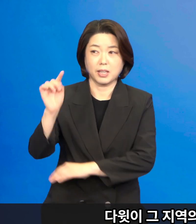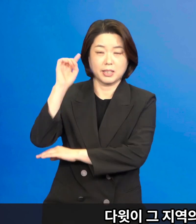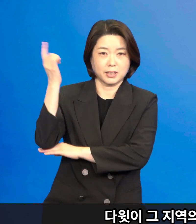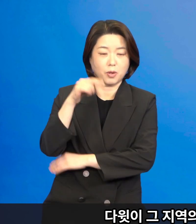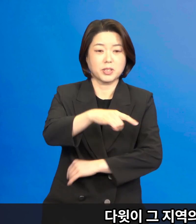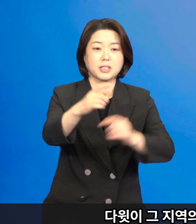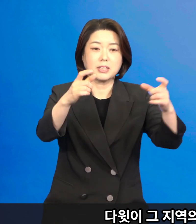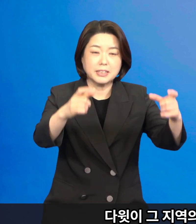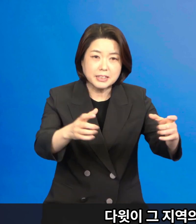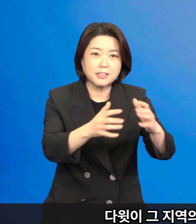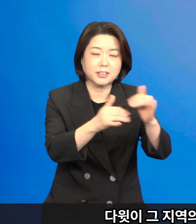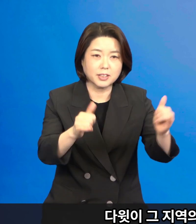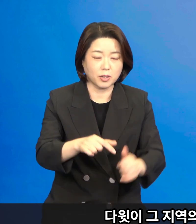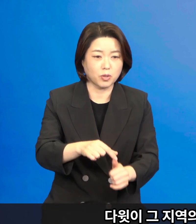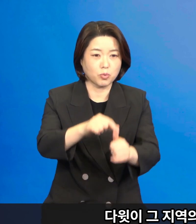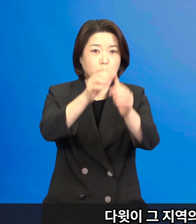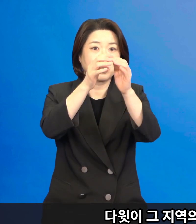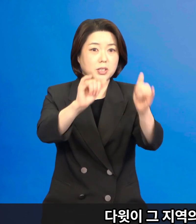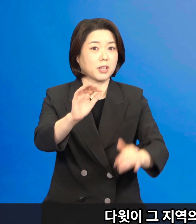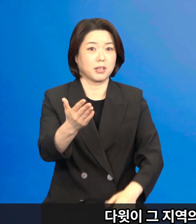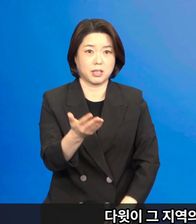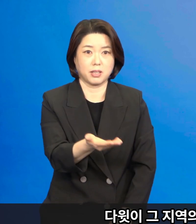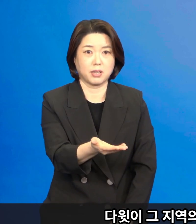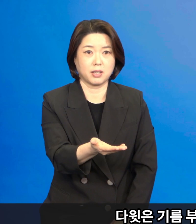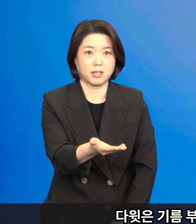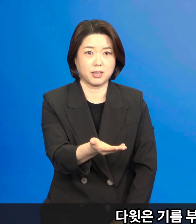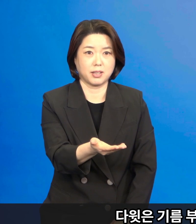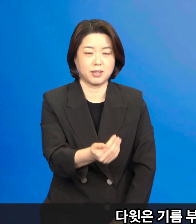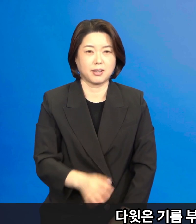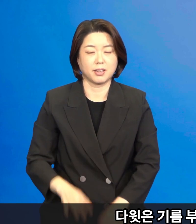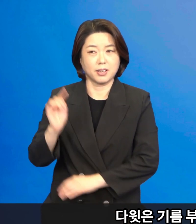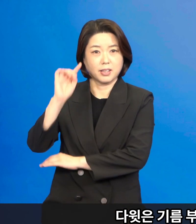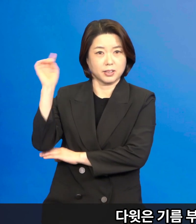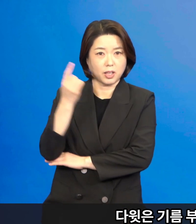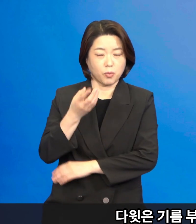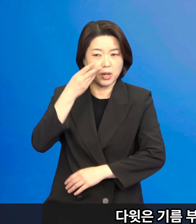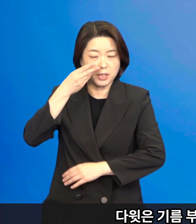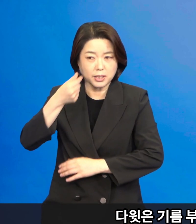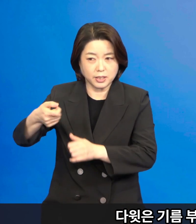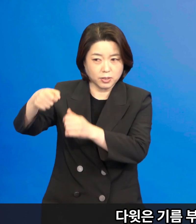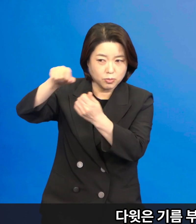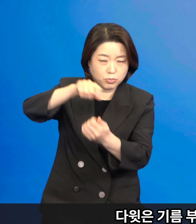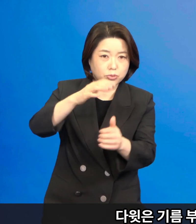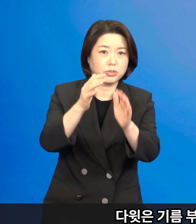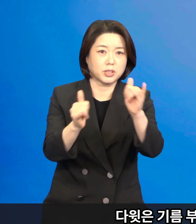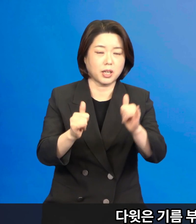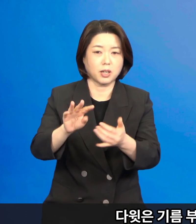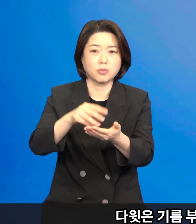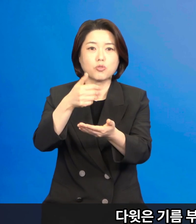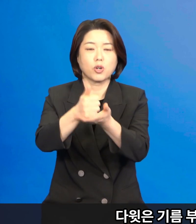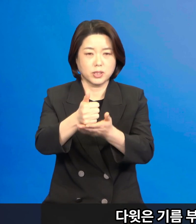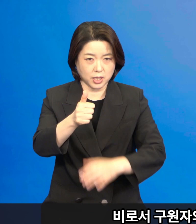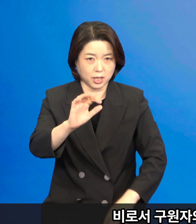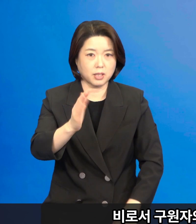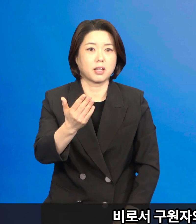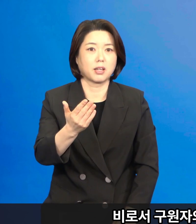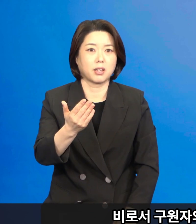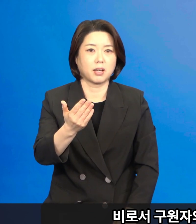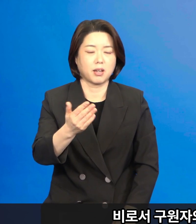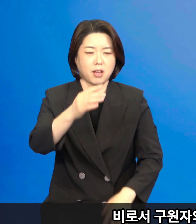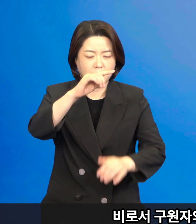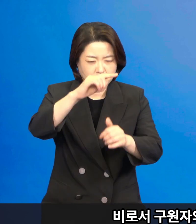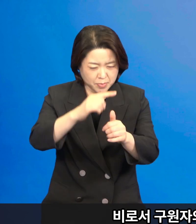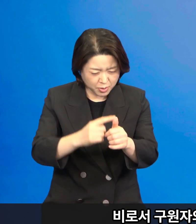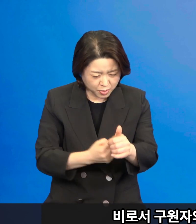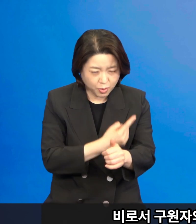지역의 사람들의 구원자가 됩니다. 다윗은 기름 부음 받은 자, 메시아, 구원자,